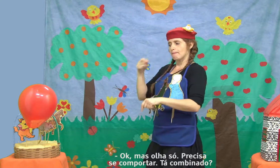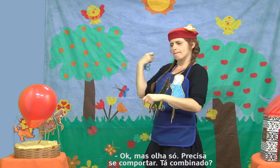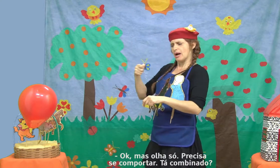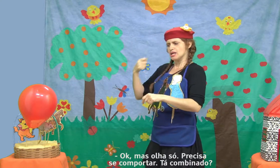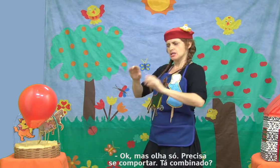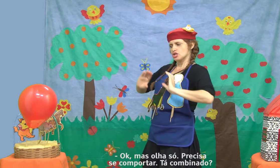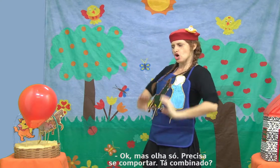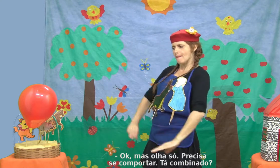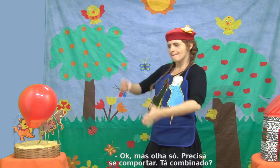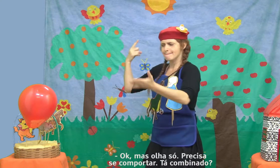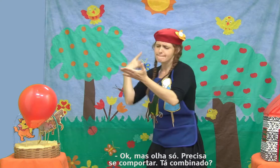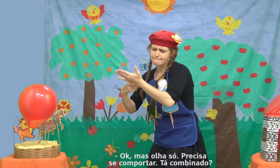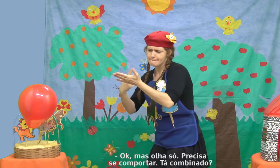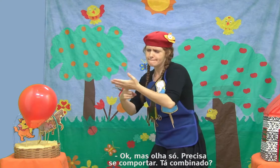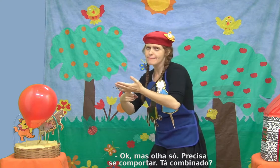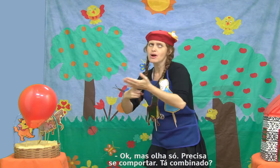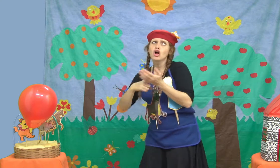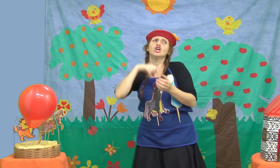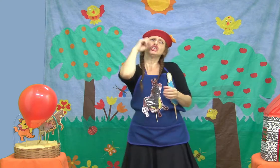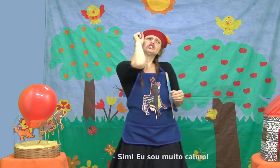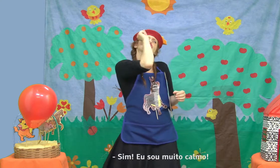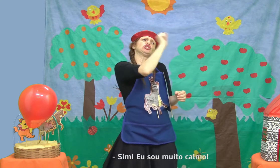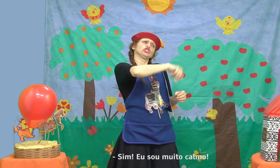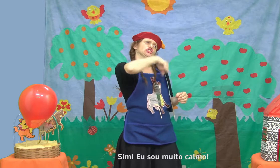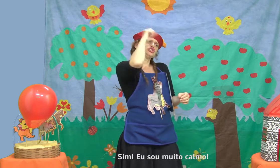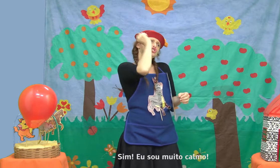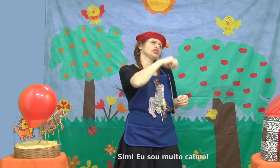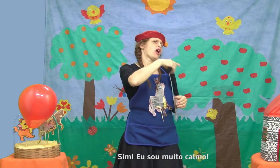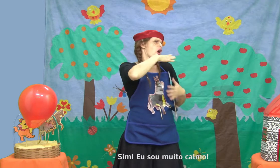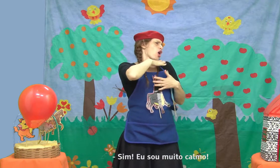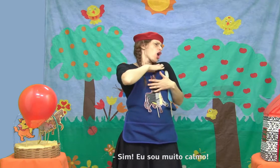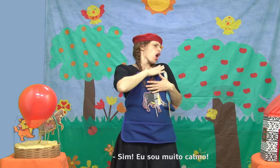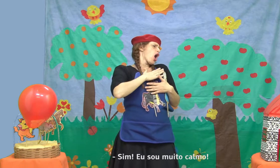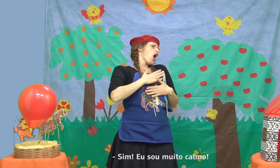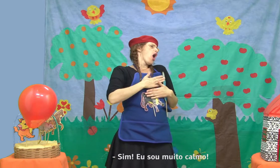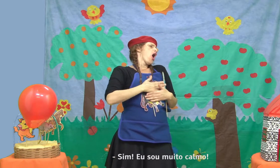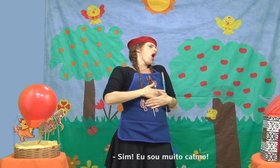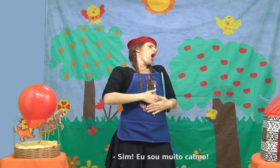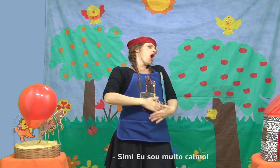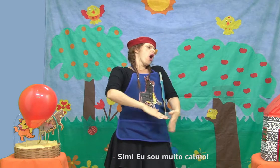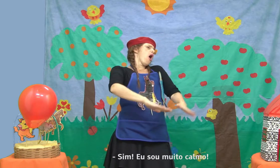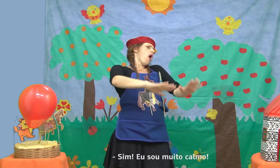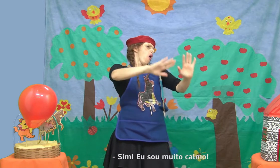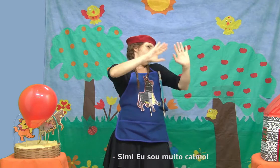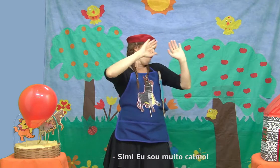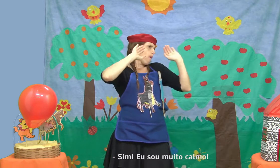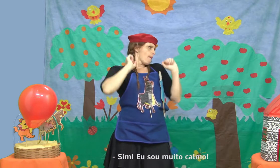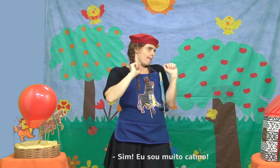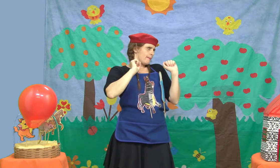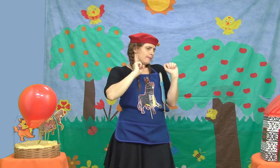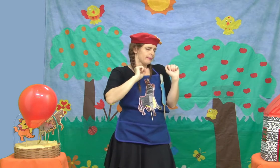precisa se comportar combinado se eu sou muito calmo